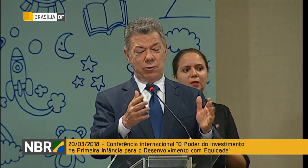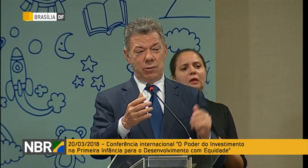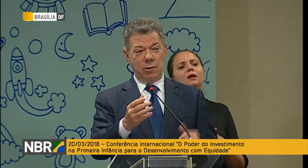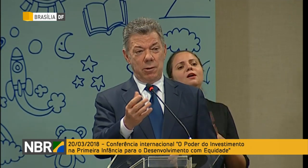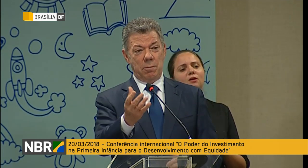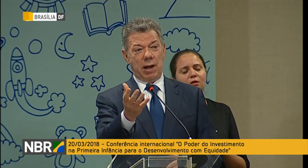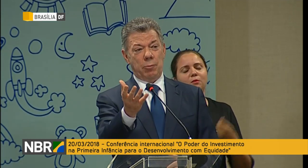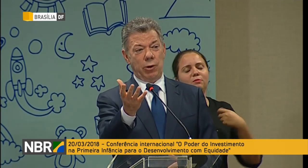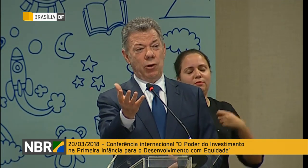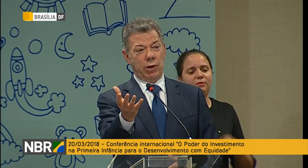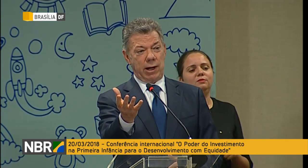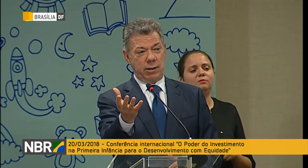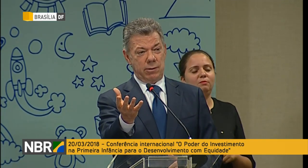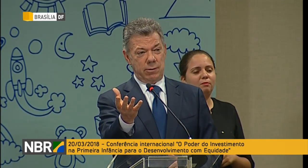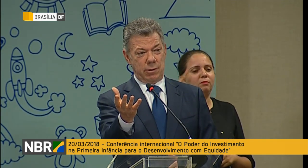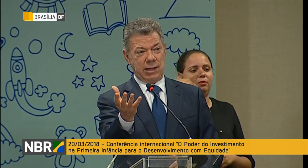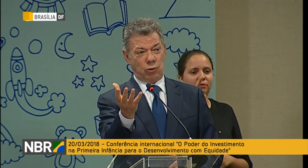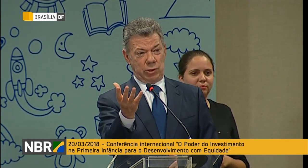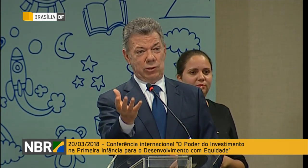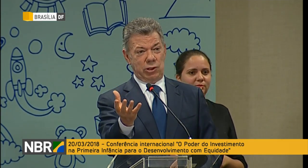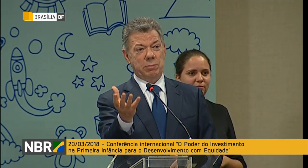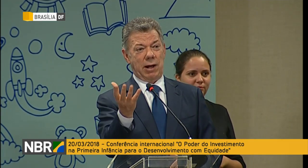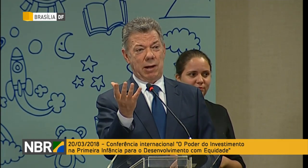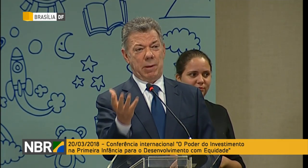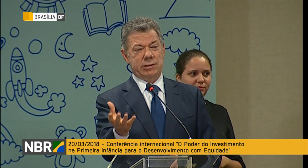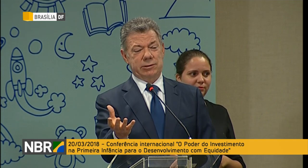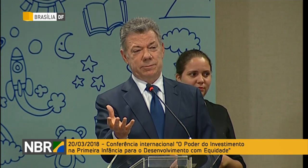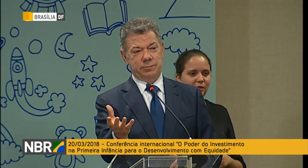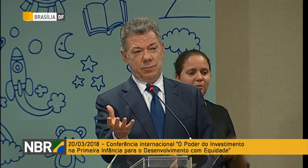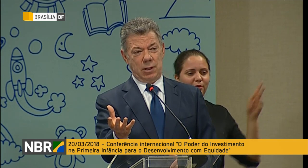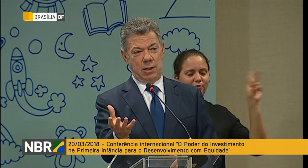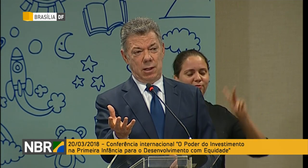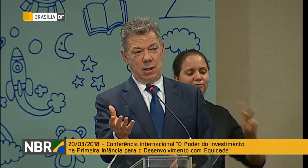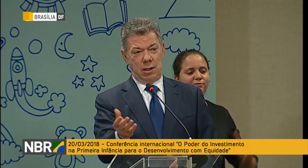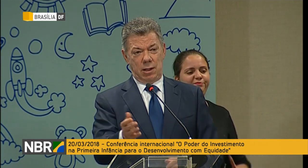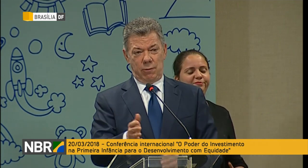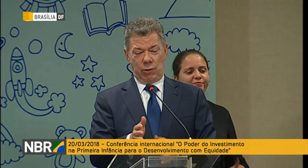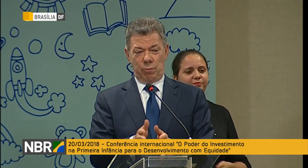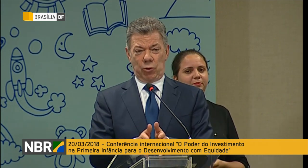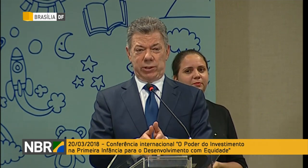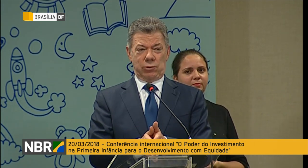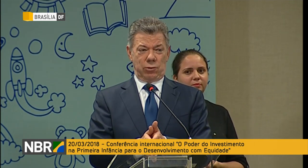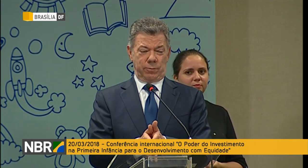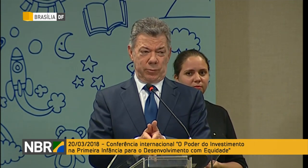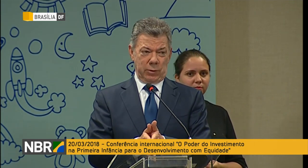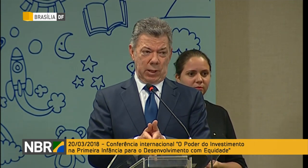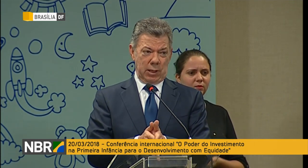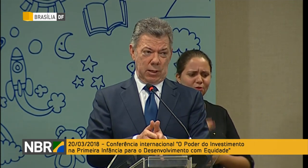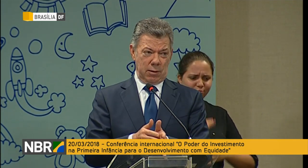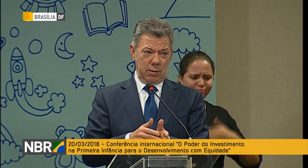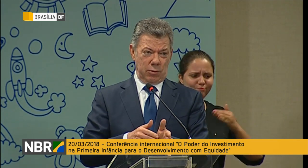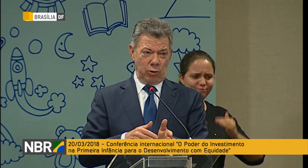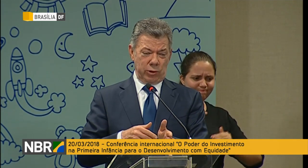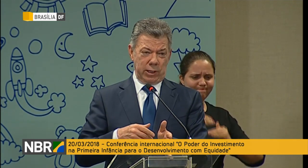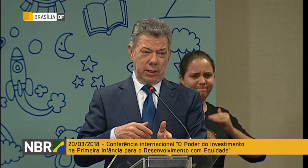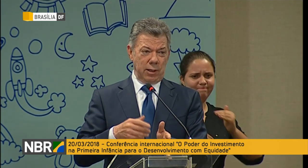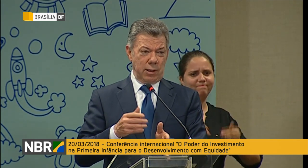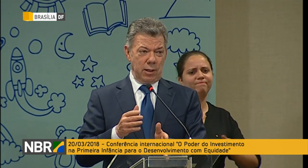E esse seria um passo necessário para poder, então, conseguir as condições para a paz. Foi um